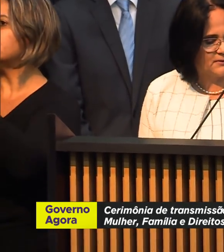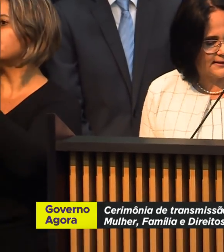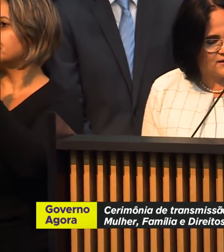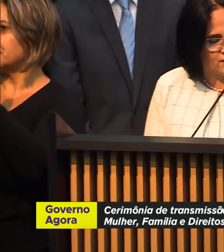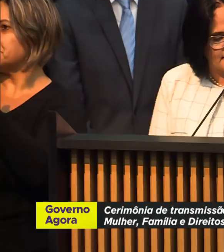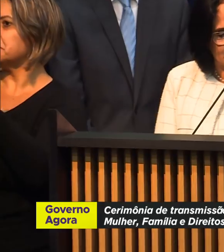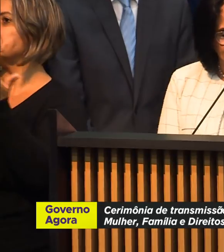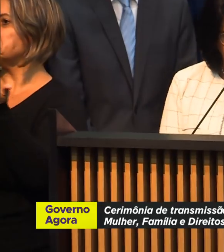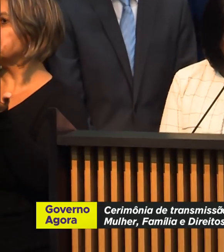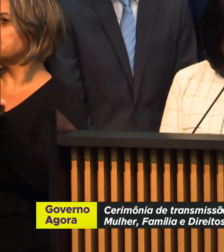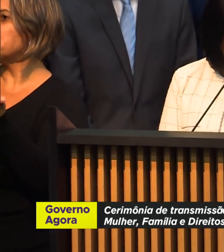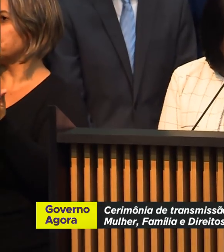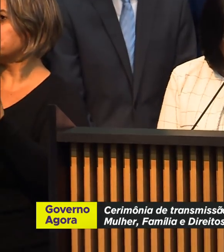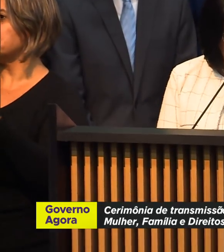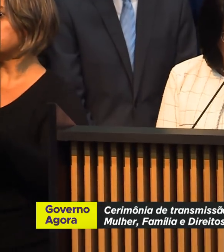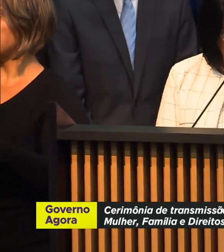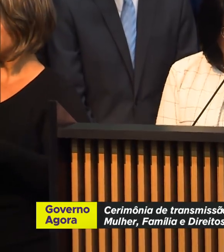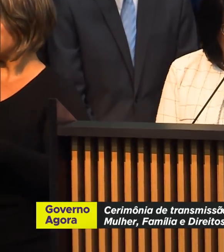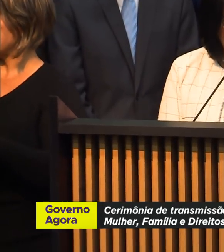os próximos 100 dias.